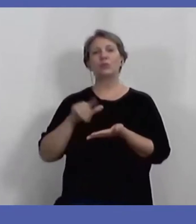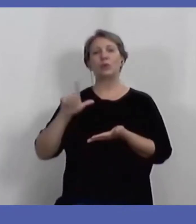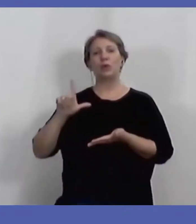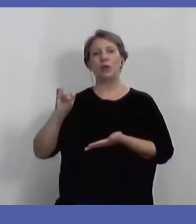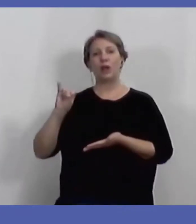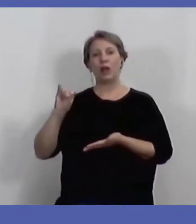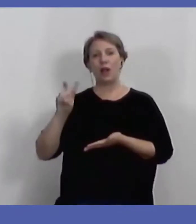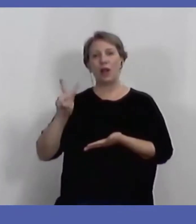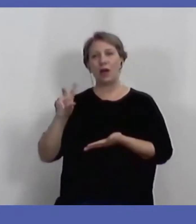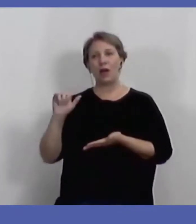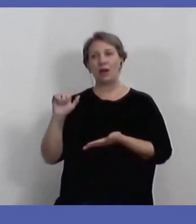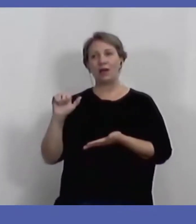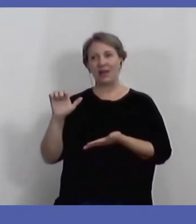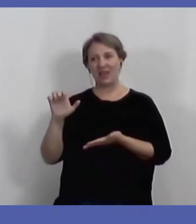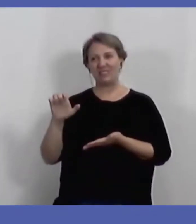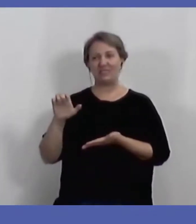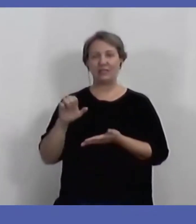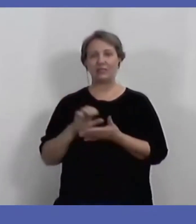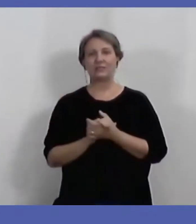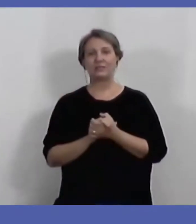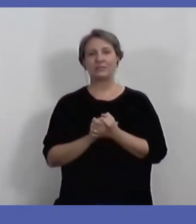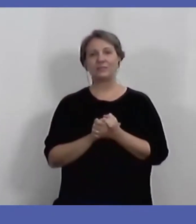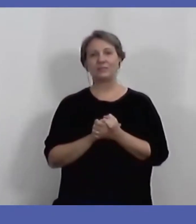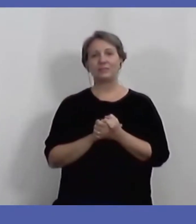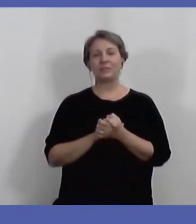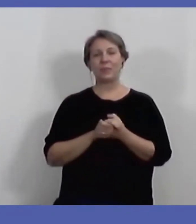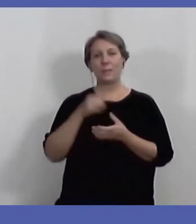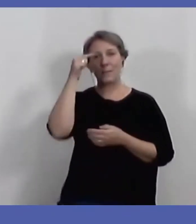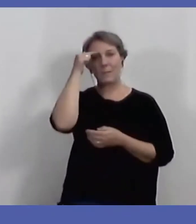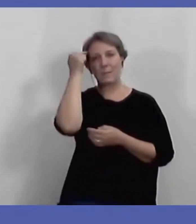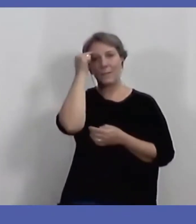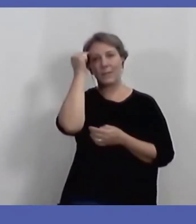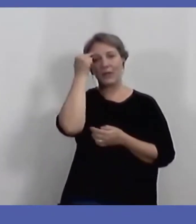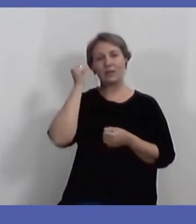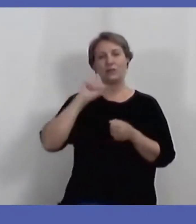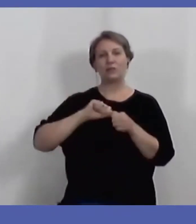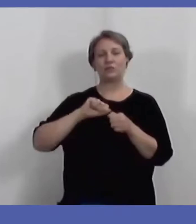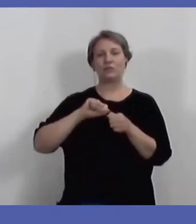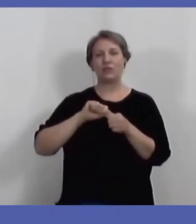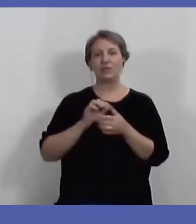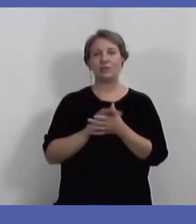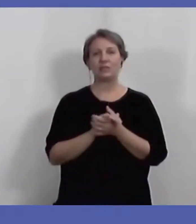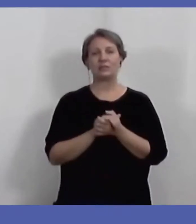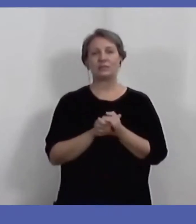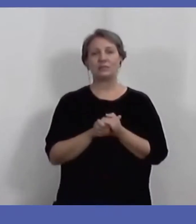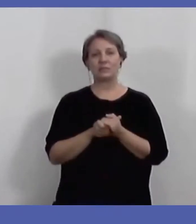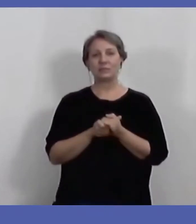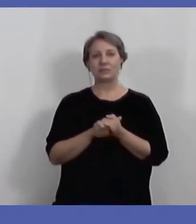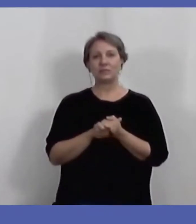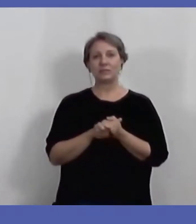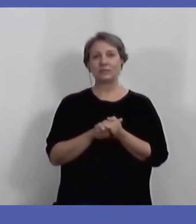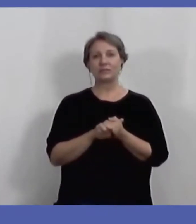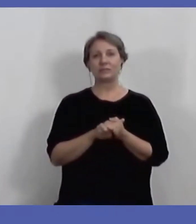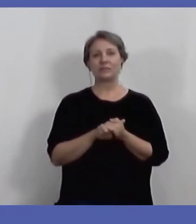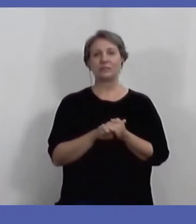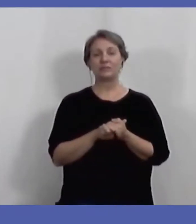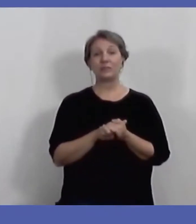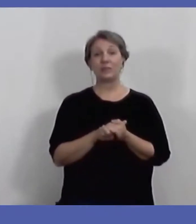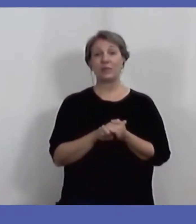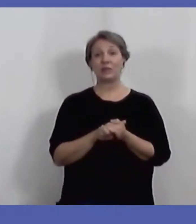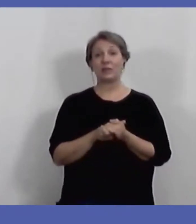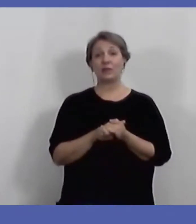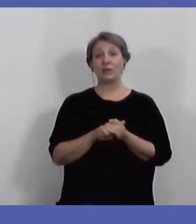me surpreendeu, né? Ele diz assim: Deus quer resultado. Puxa, quando ele